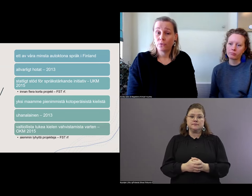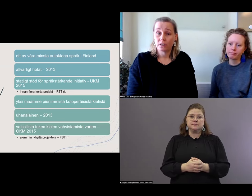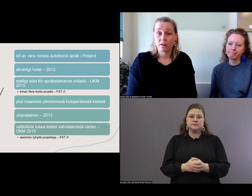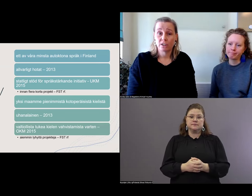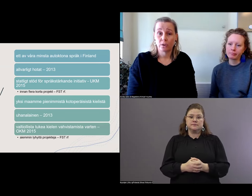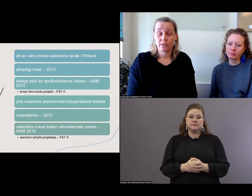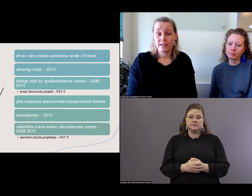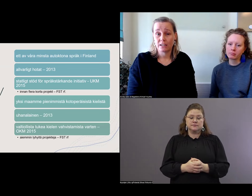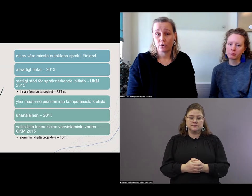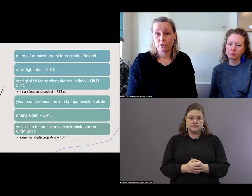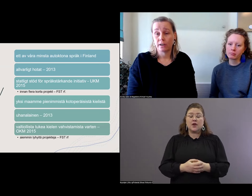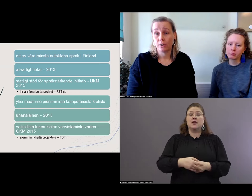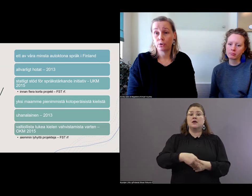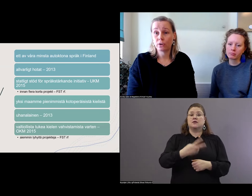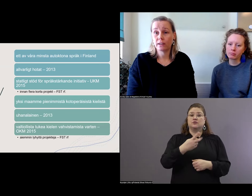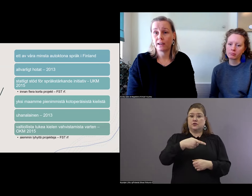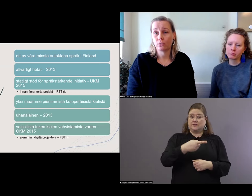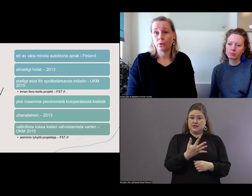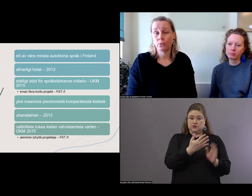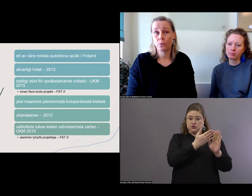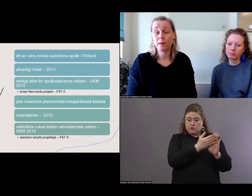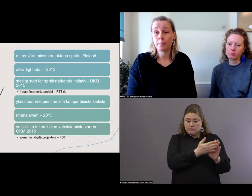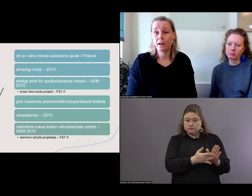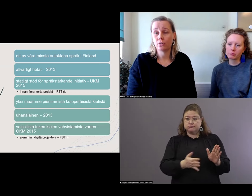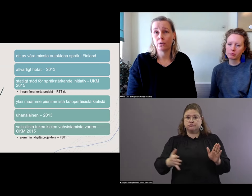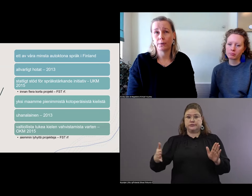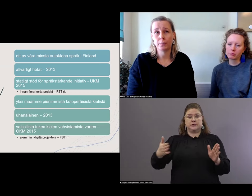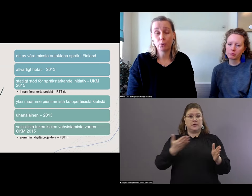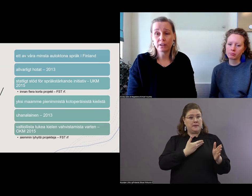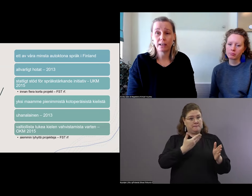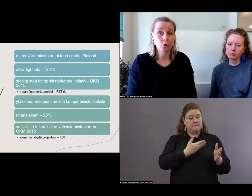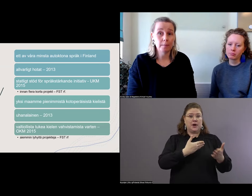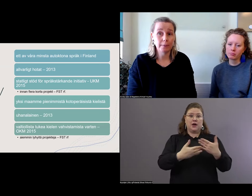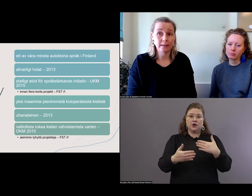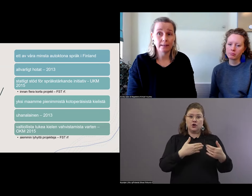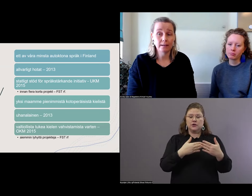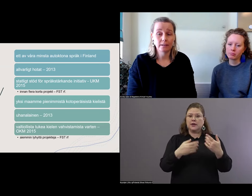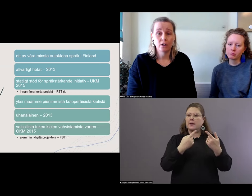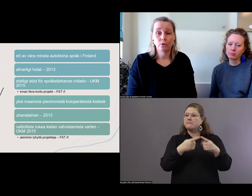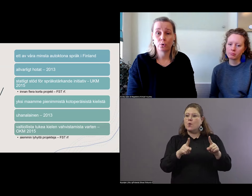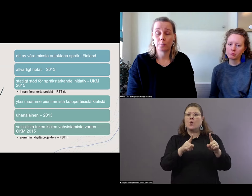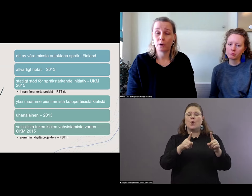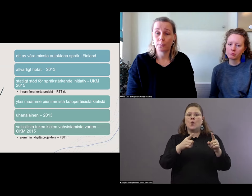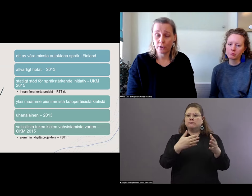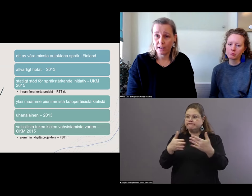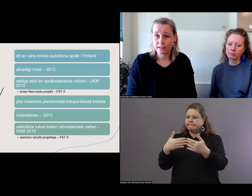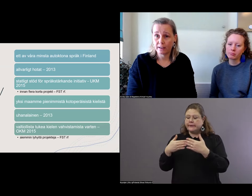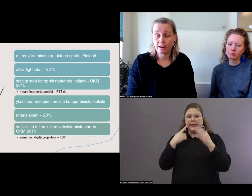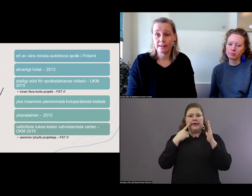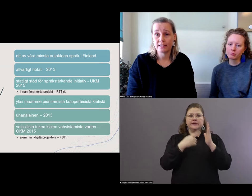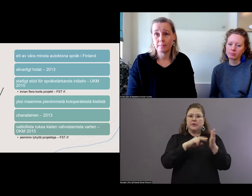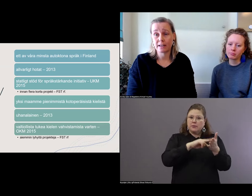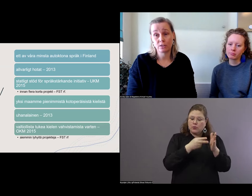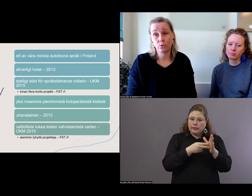Ja ennen vuotta 2015 niin on toki tehty hyvin paljon muitakin toimenpiteitä. On ollut paljon